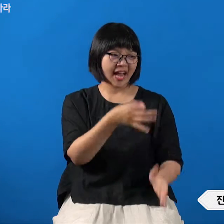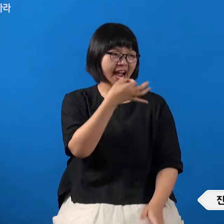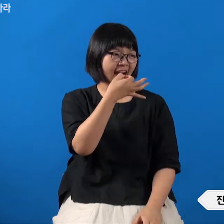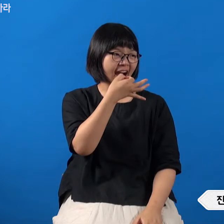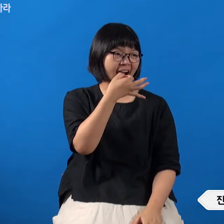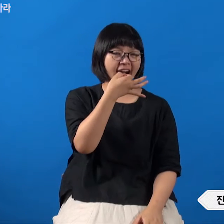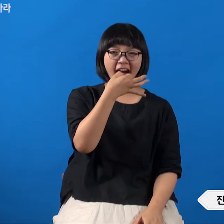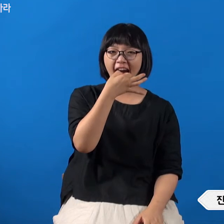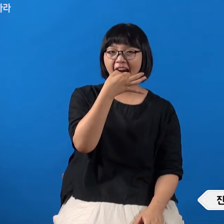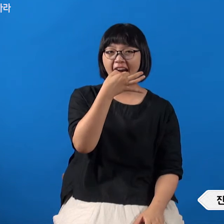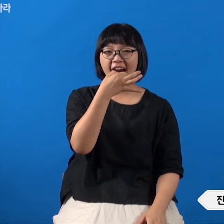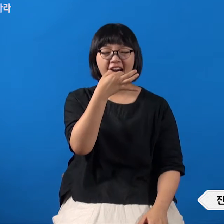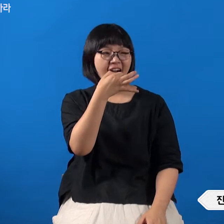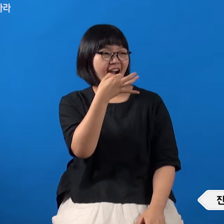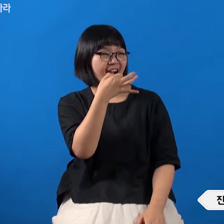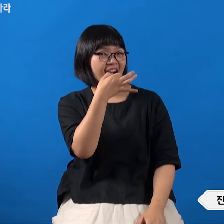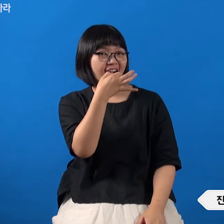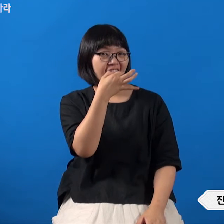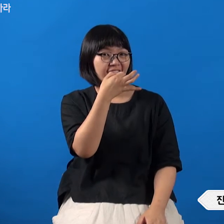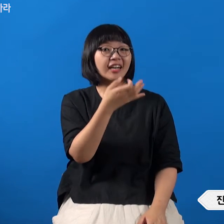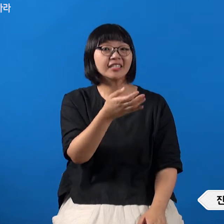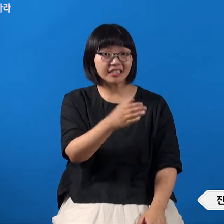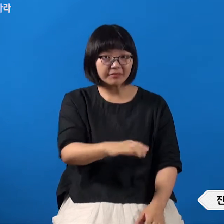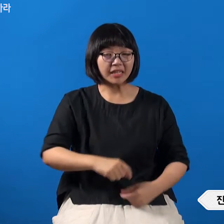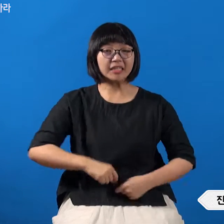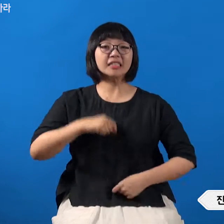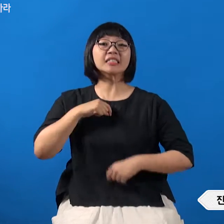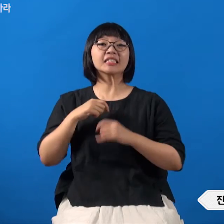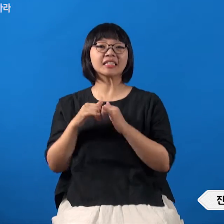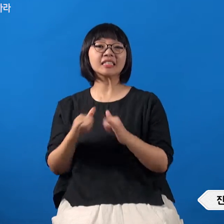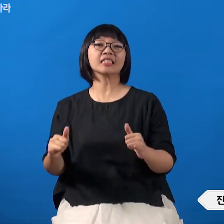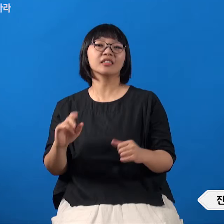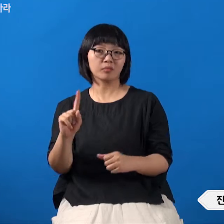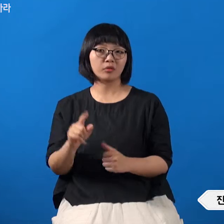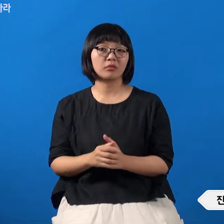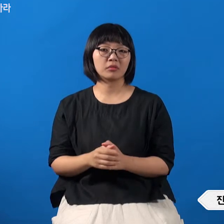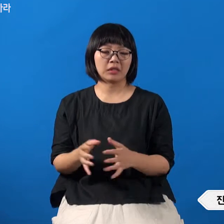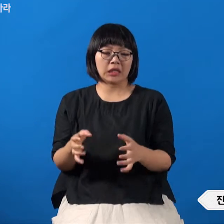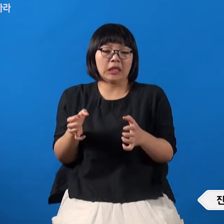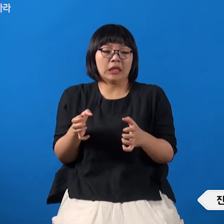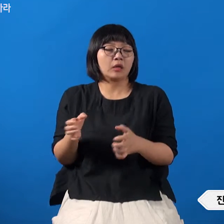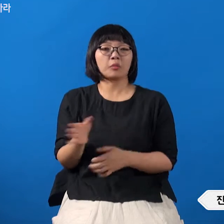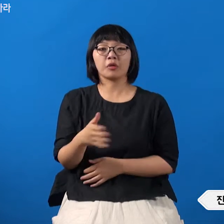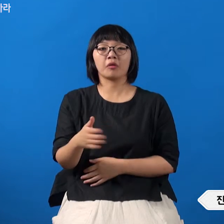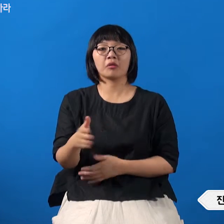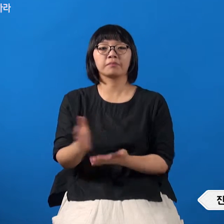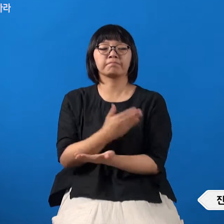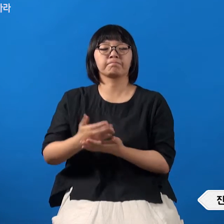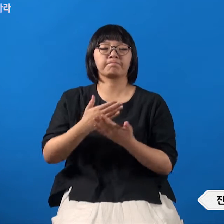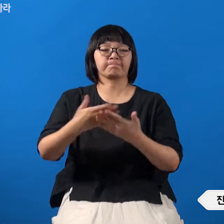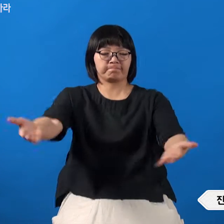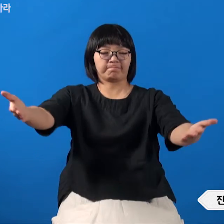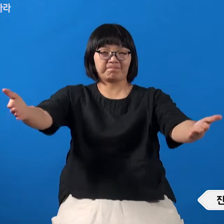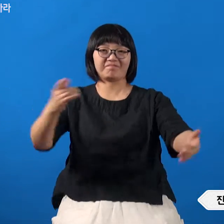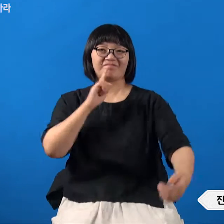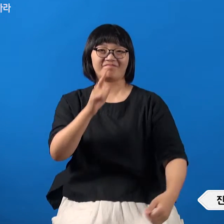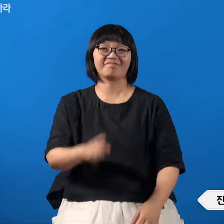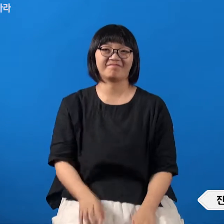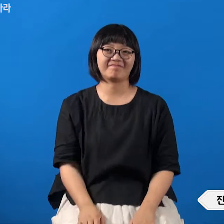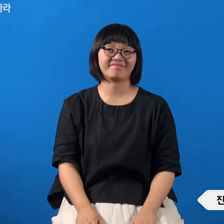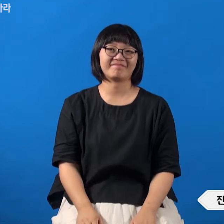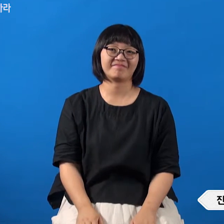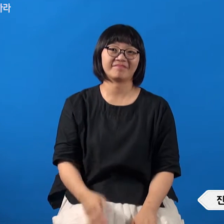낸다라고 말합니다. 그런데 의인은 아낌없이 나눈다라고 말씀하고 있습니다. 우리는